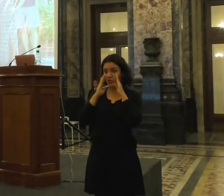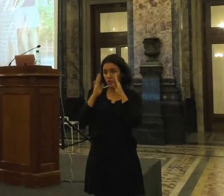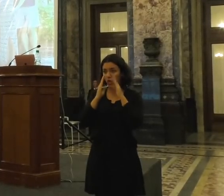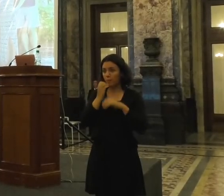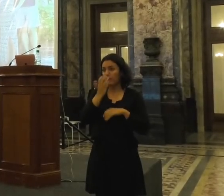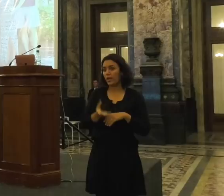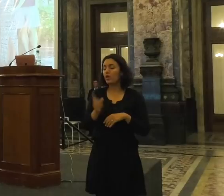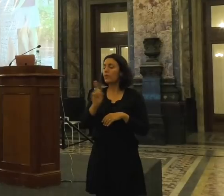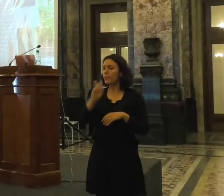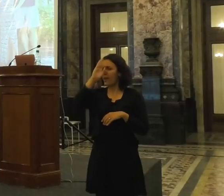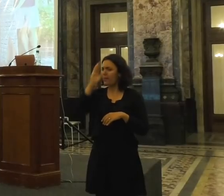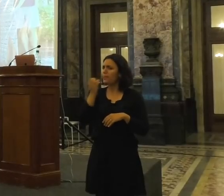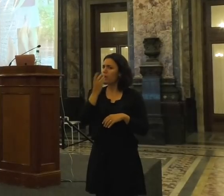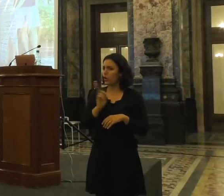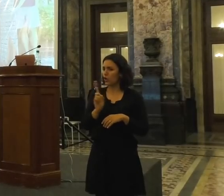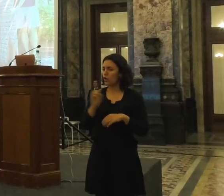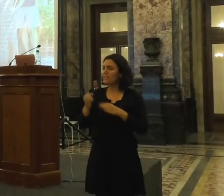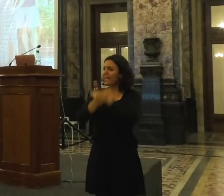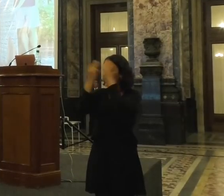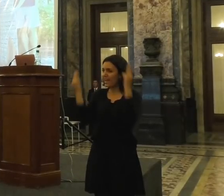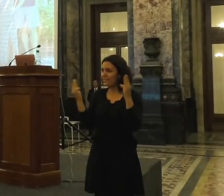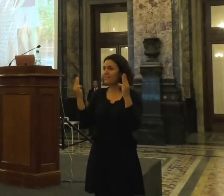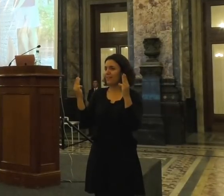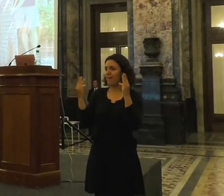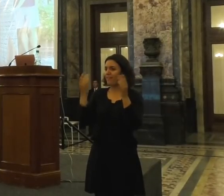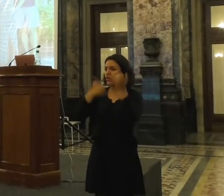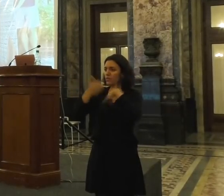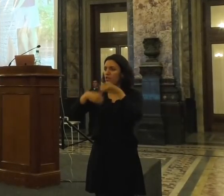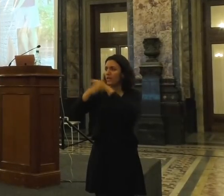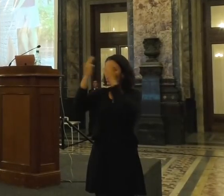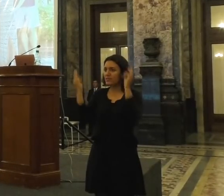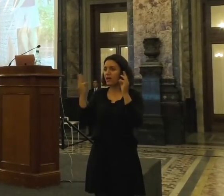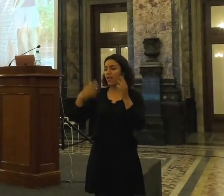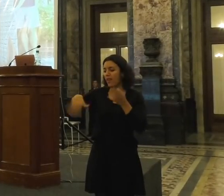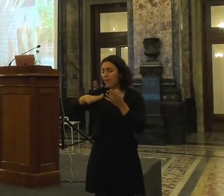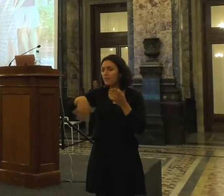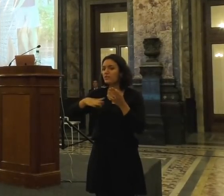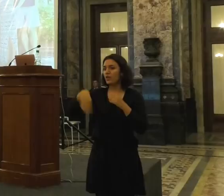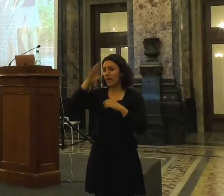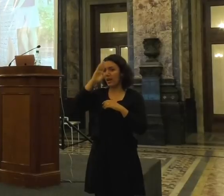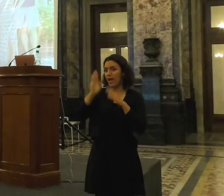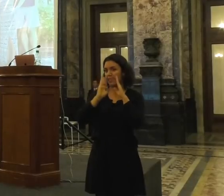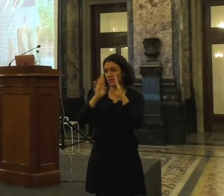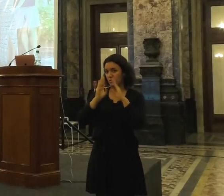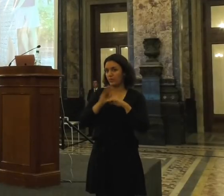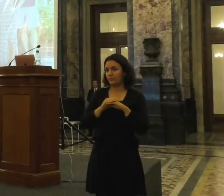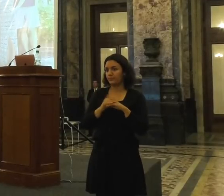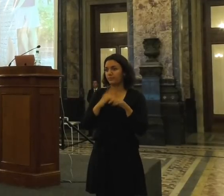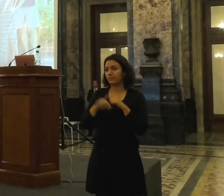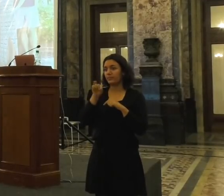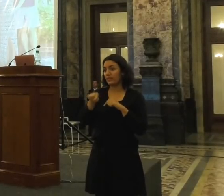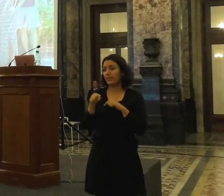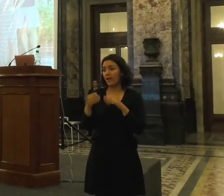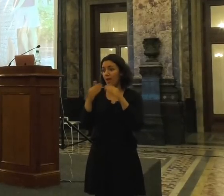¿por qué no se aprende mejor, se generaliza a otro lugar, sí, en el espacio con atención? Es la pregunta de los